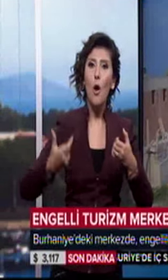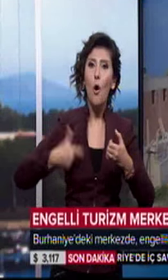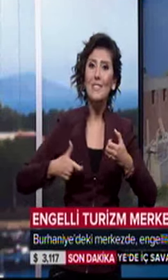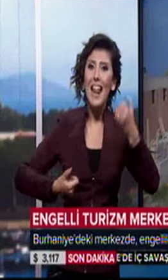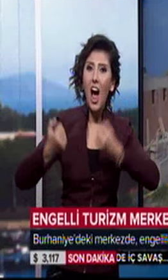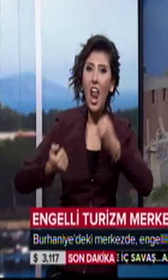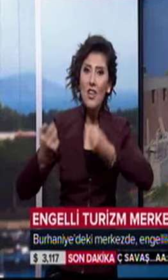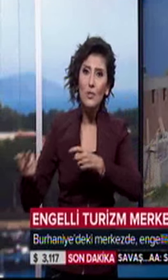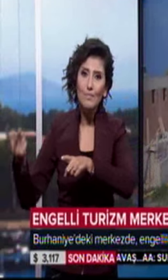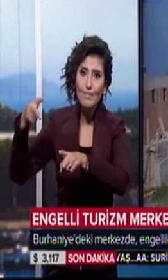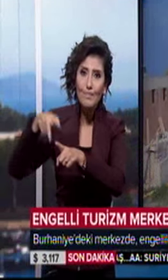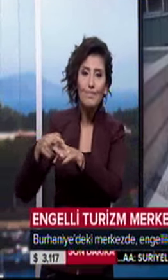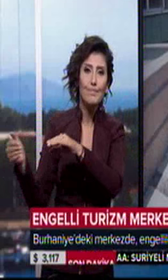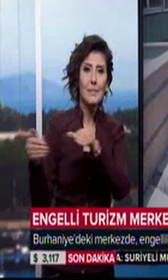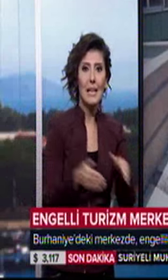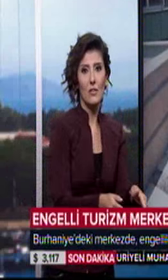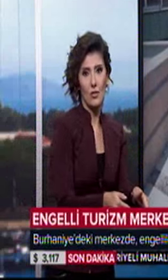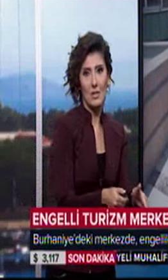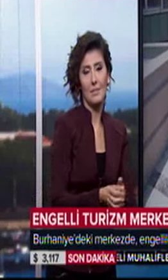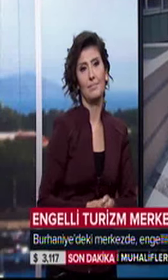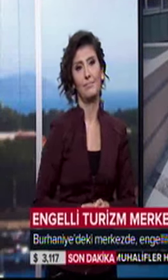da buraya intikalleri sağlanacak.